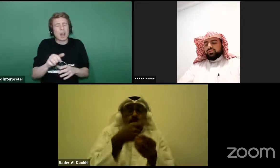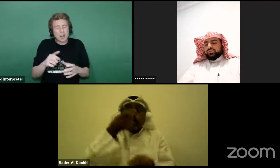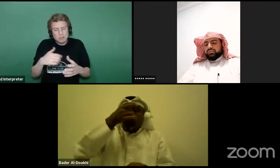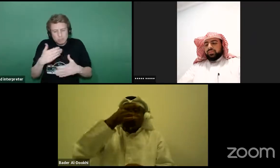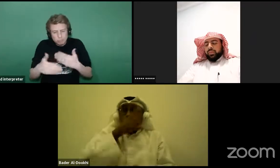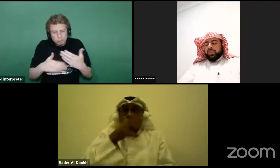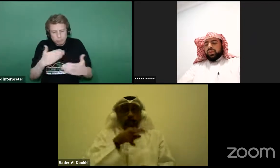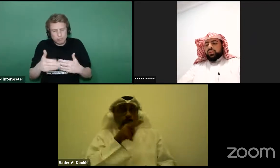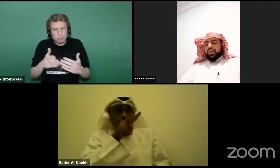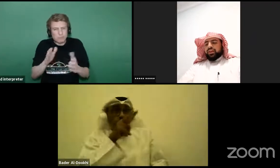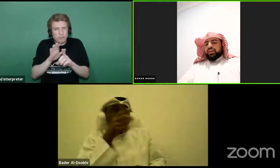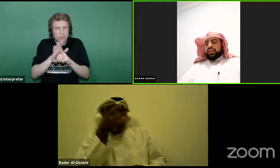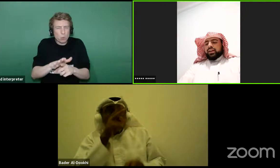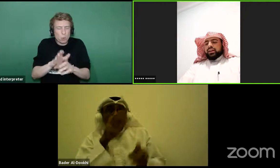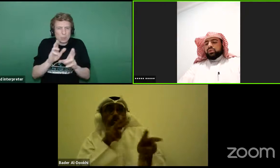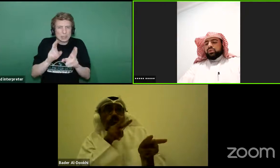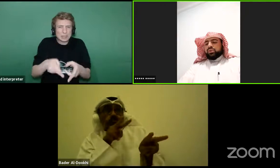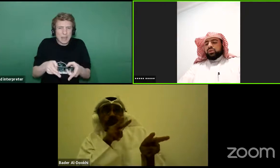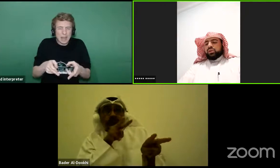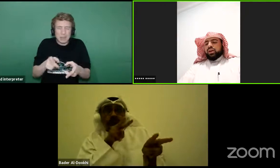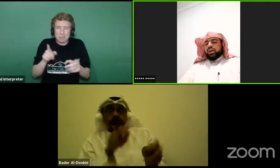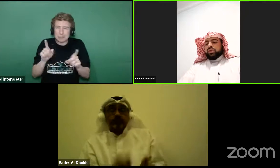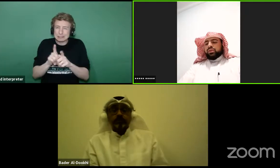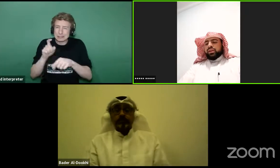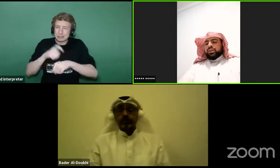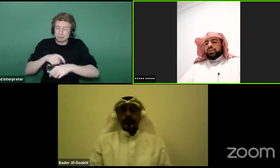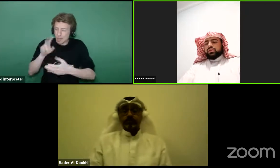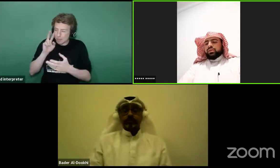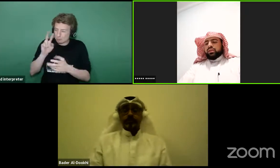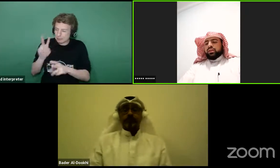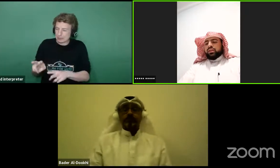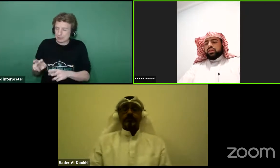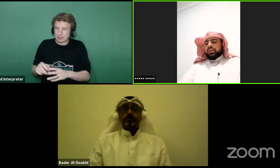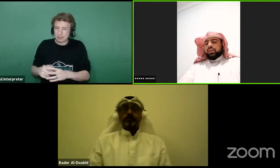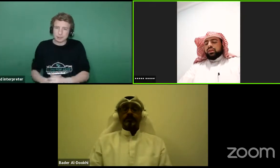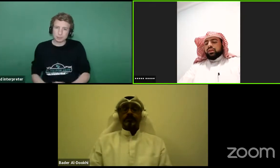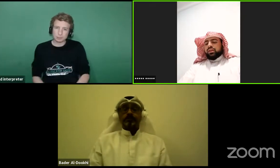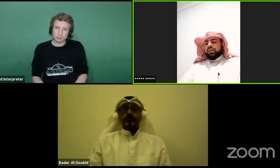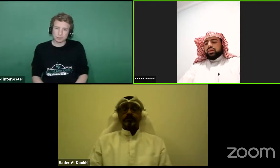it. وإذ يعدكم الله إحدى